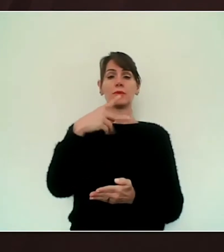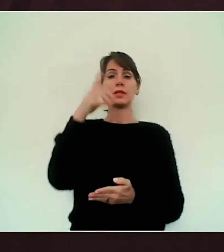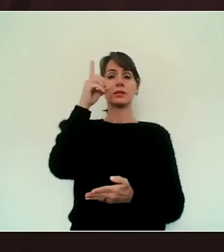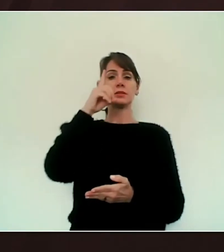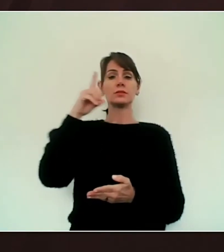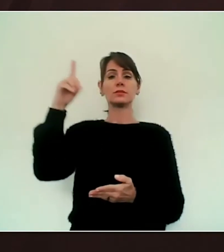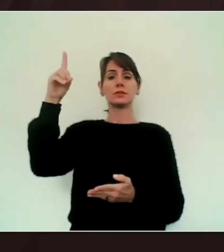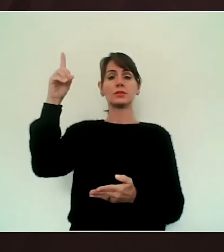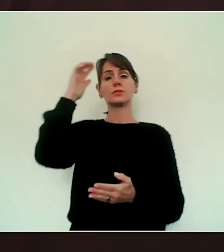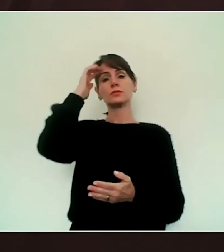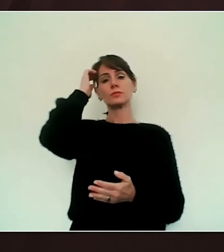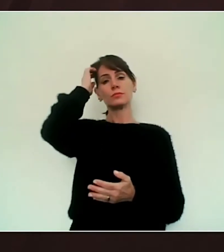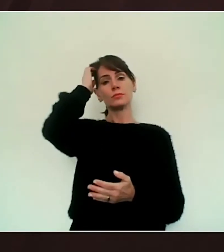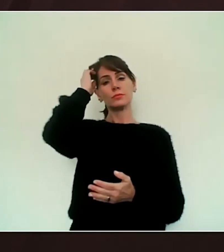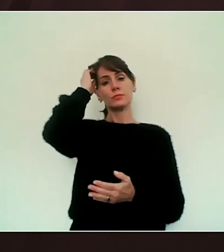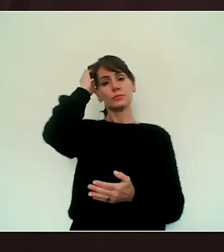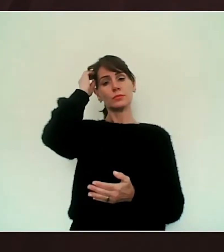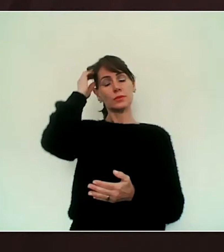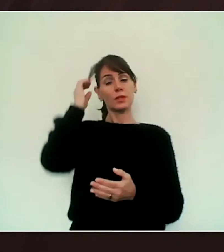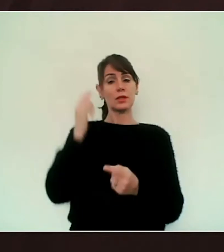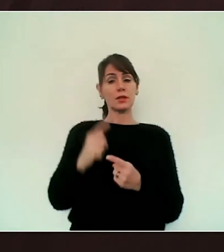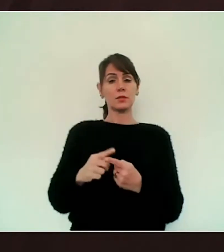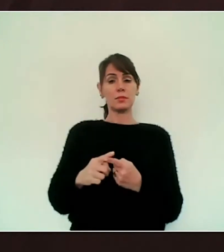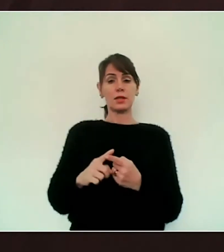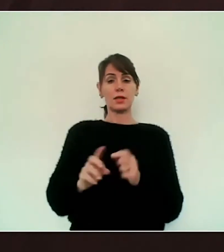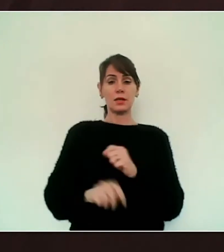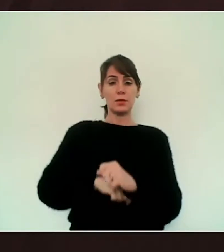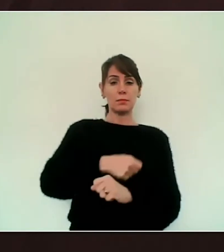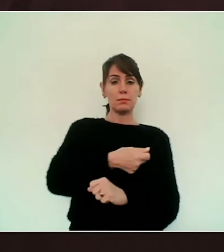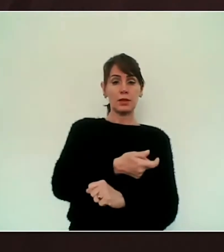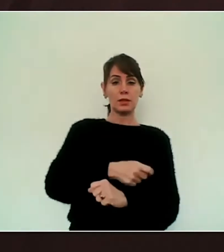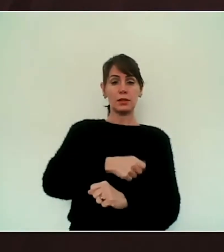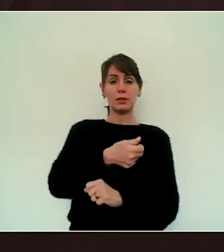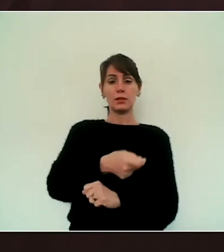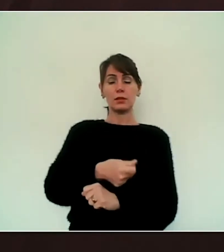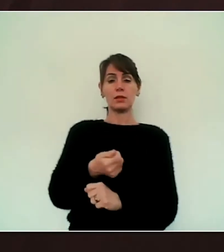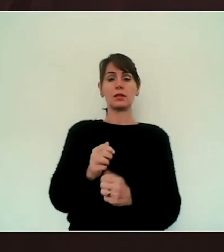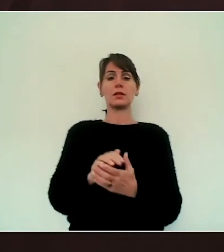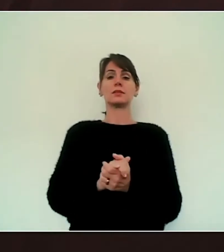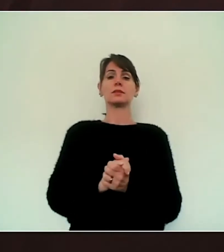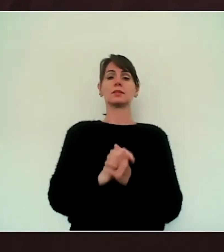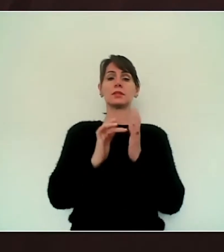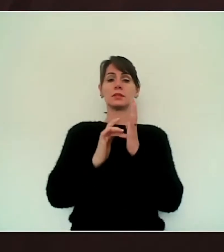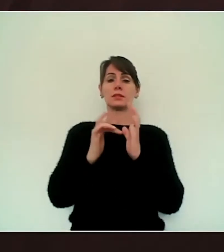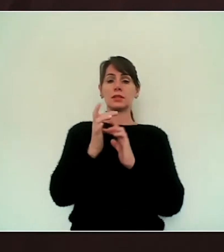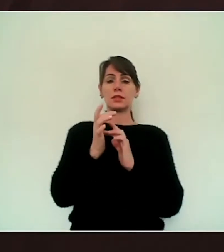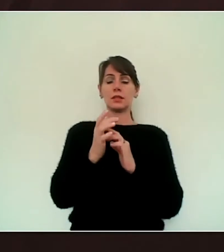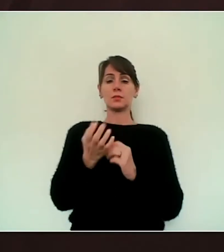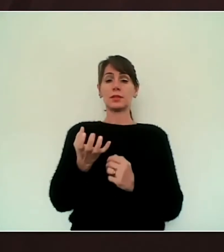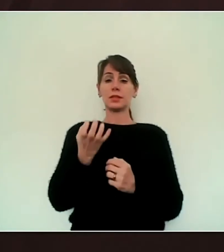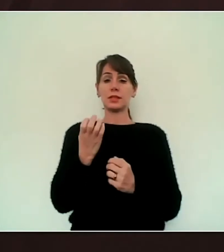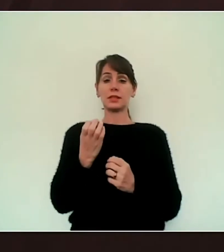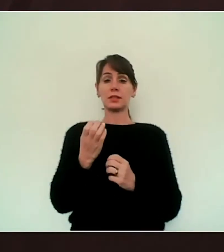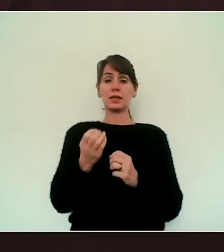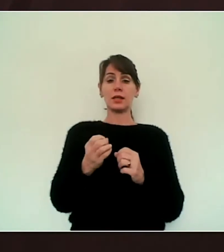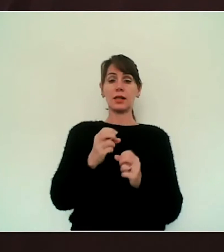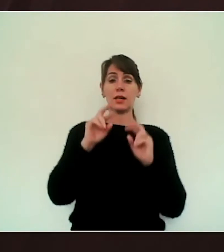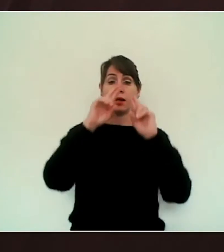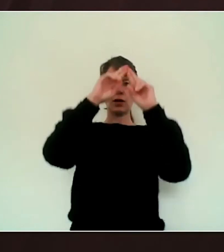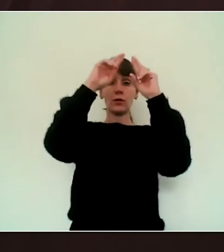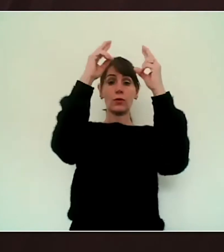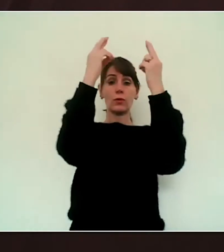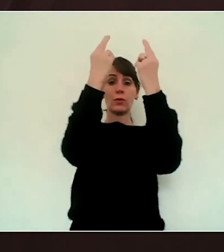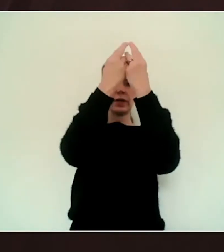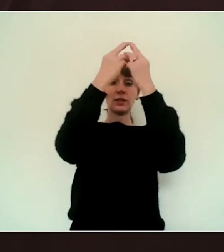e semear nessa terra a semente do reino, para nascer o reino de Deus aqui na terra. É isso que